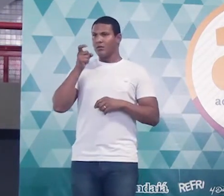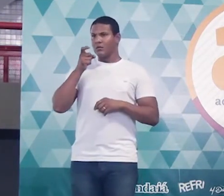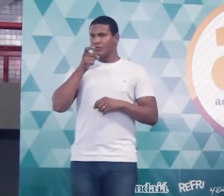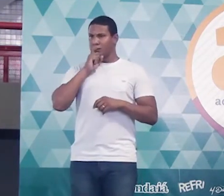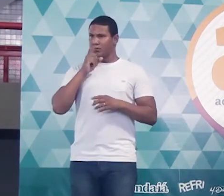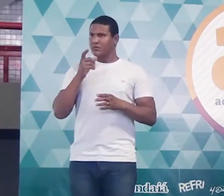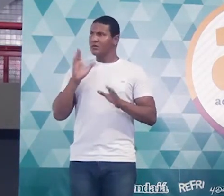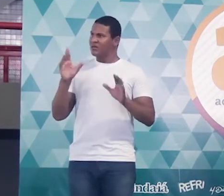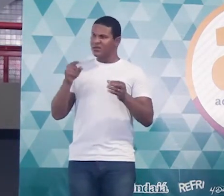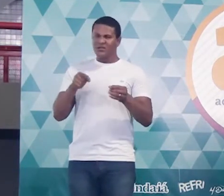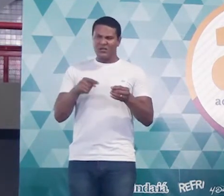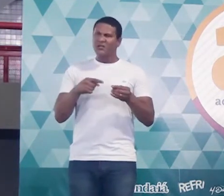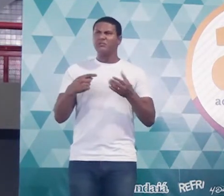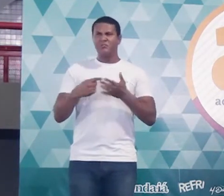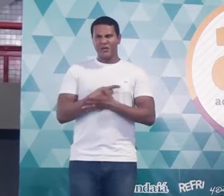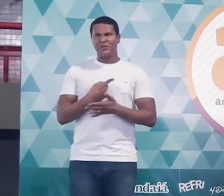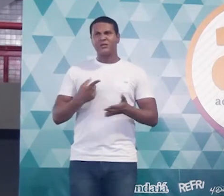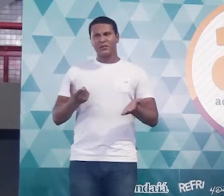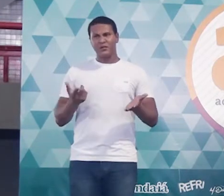perguntas.